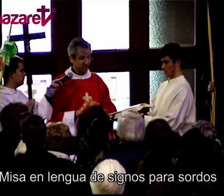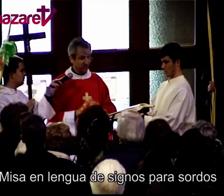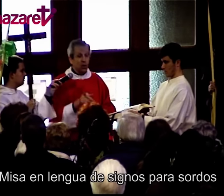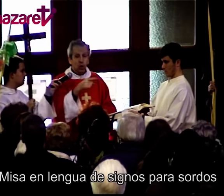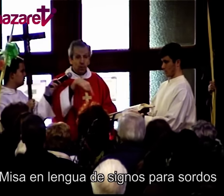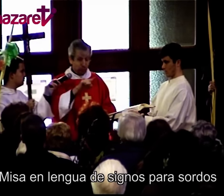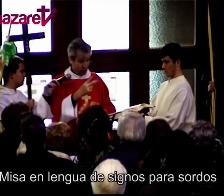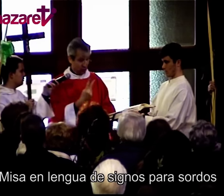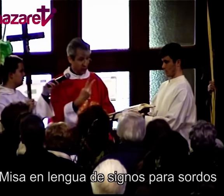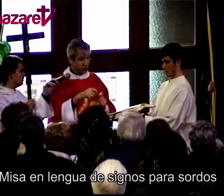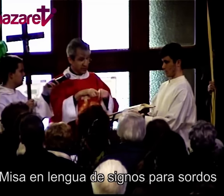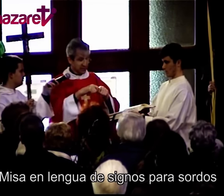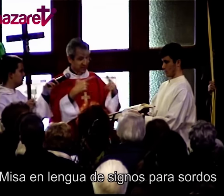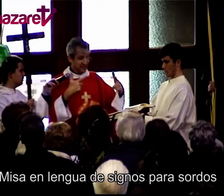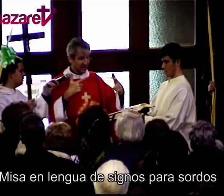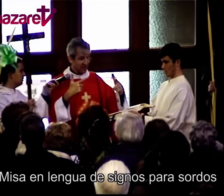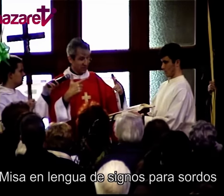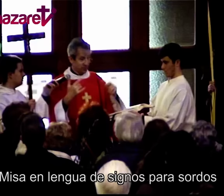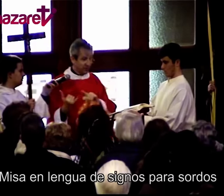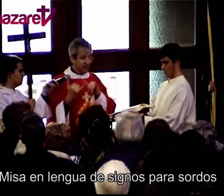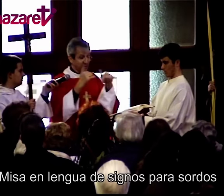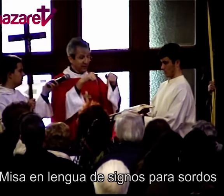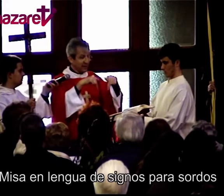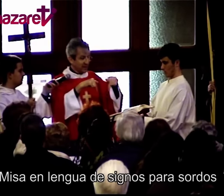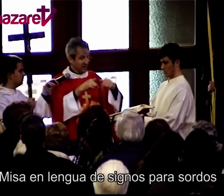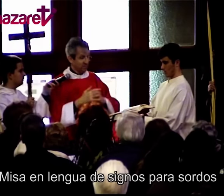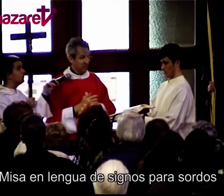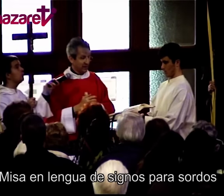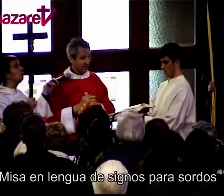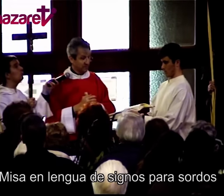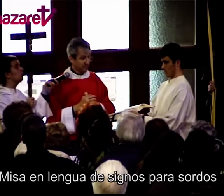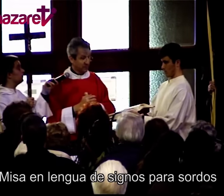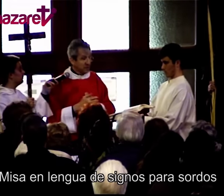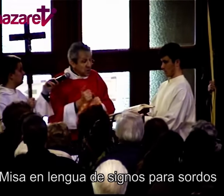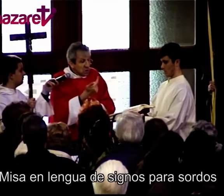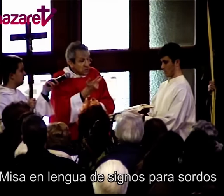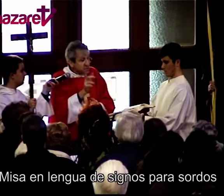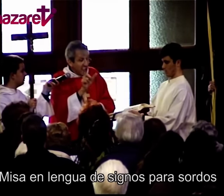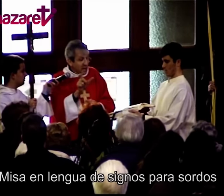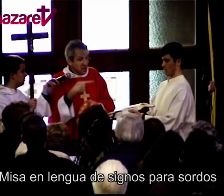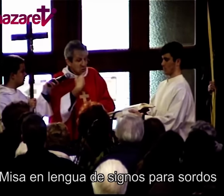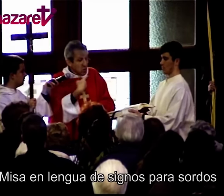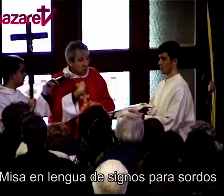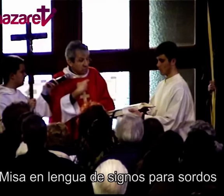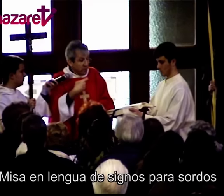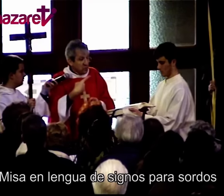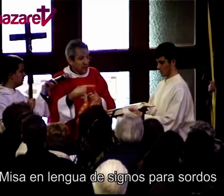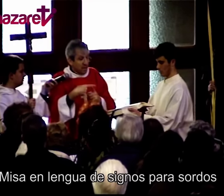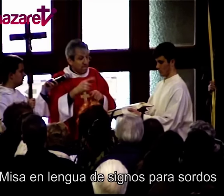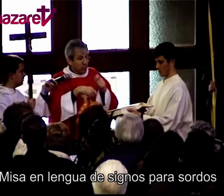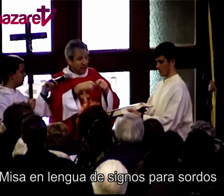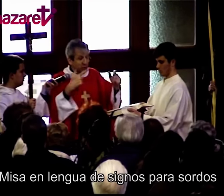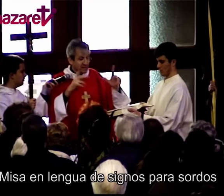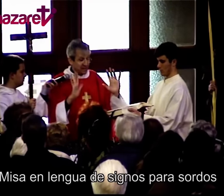todavía. Vosotros desatadlo y traédmelo aquí. Si alguien os